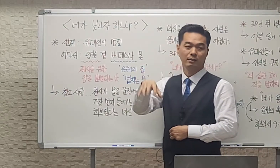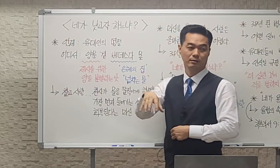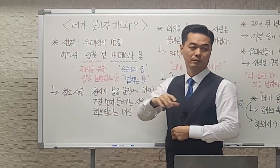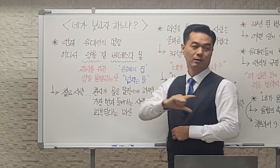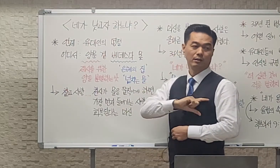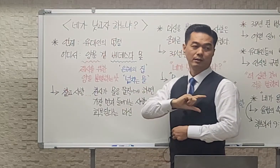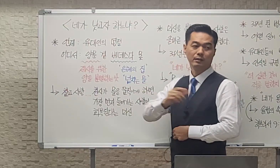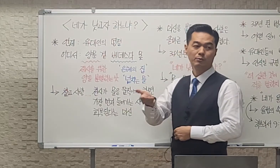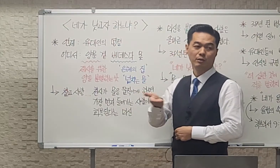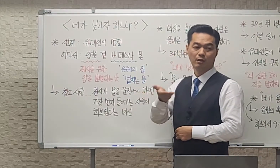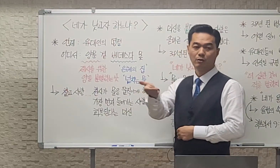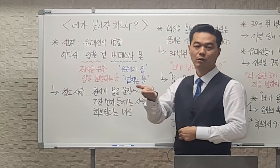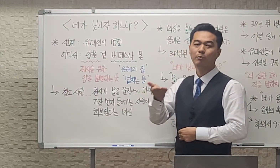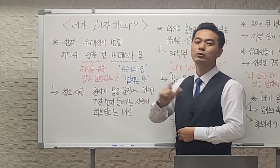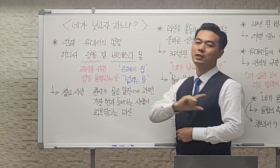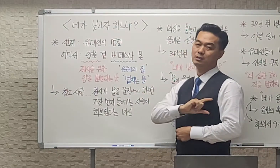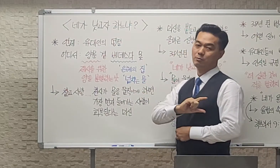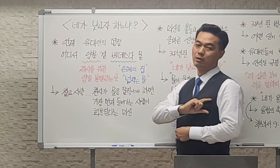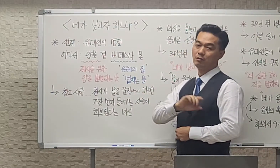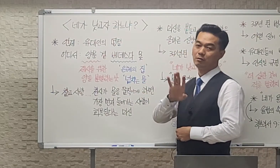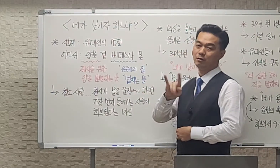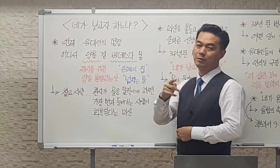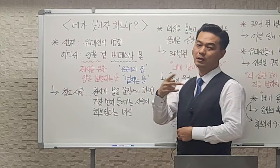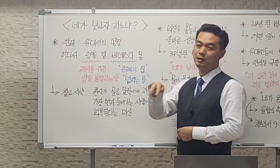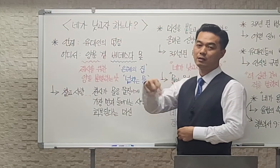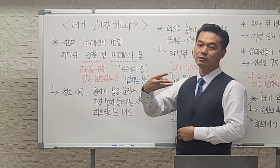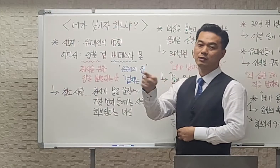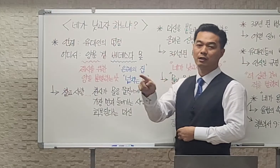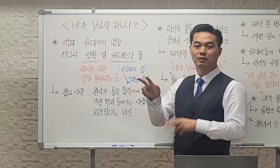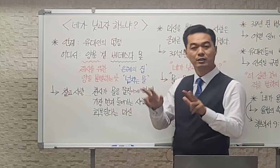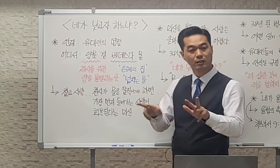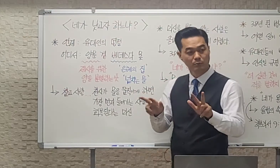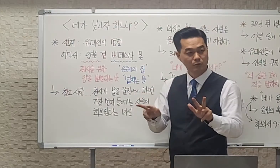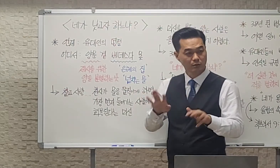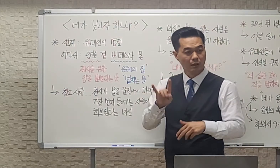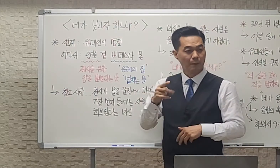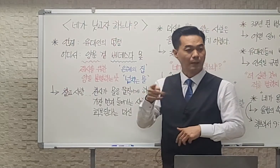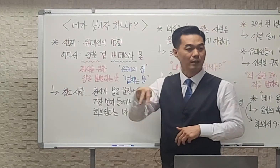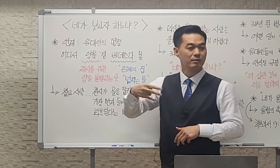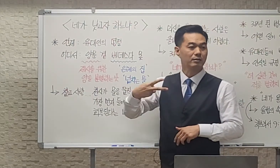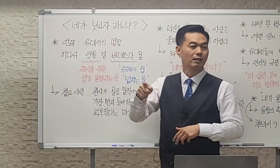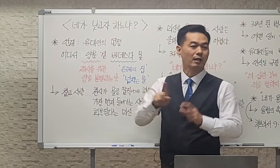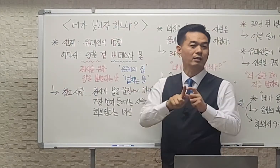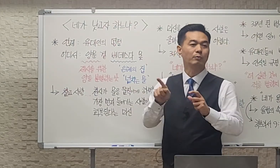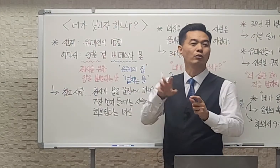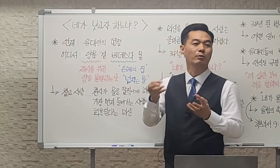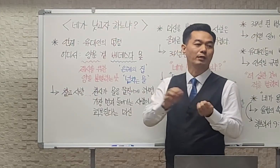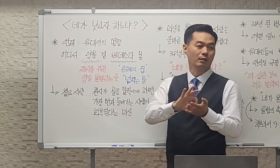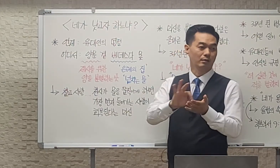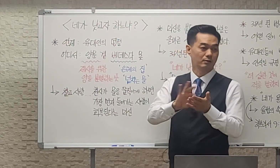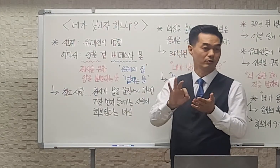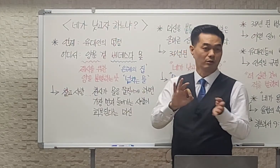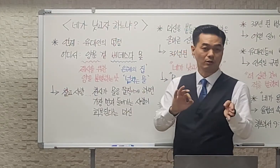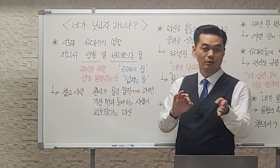베데스다라는 이름인데요. 연못의 이름이에요. 베데스다. 지금은 베데스다 이름 어디서 많이 쓰죠?